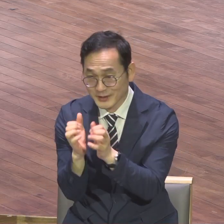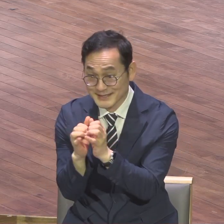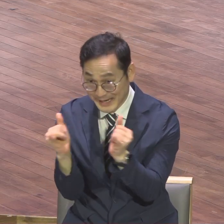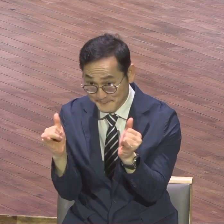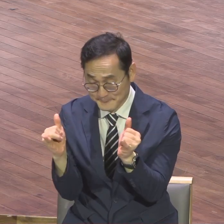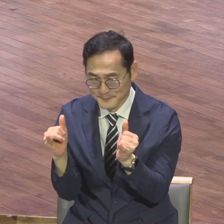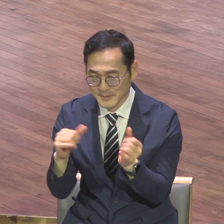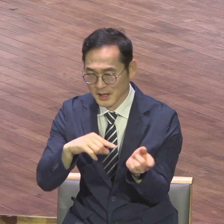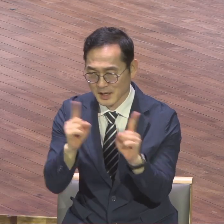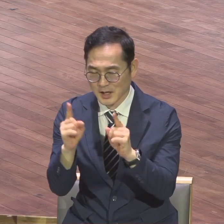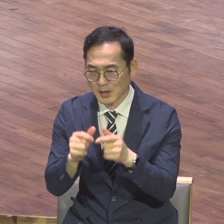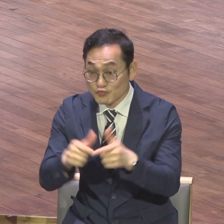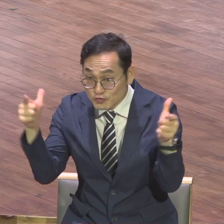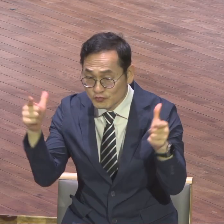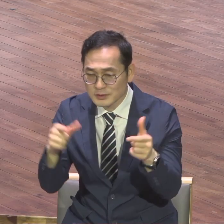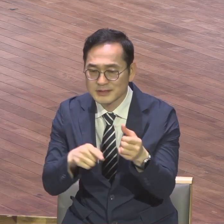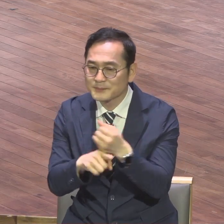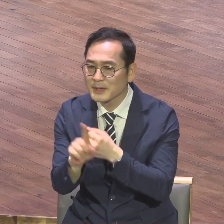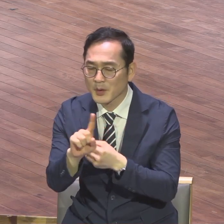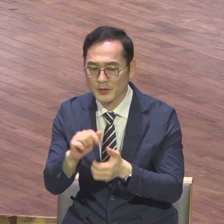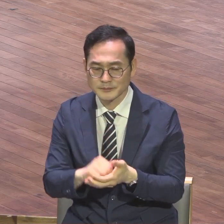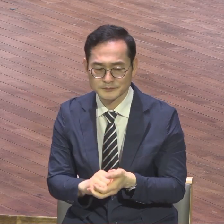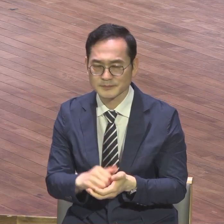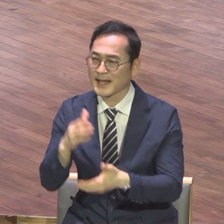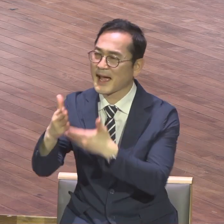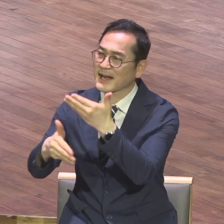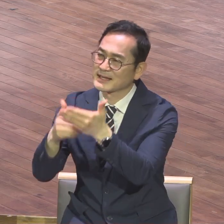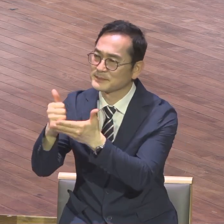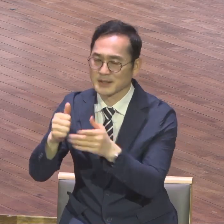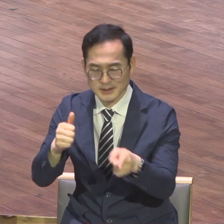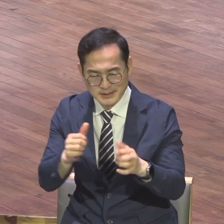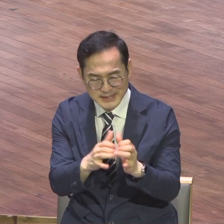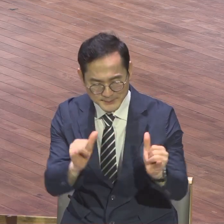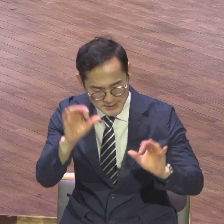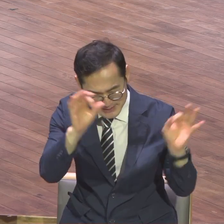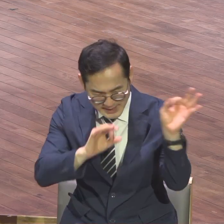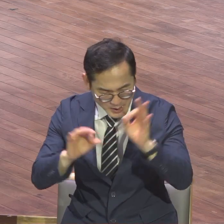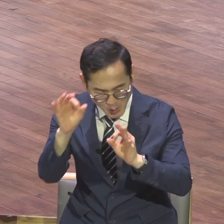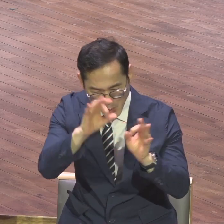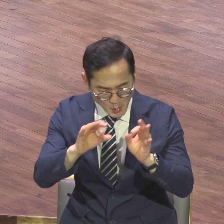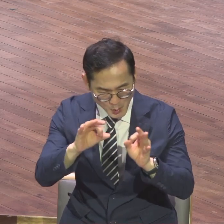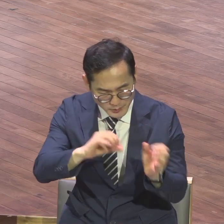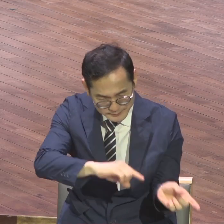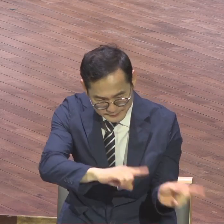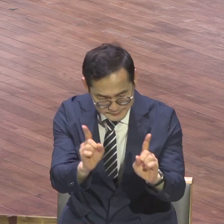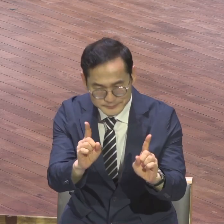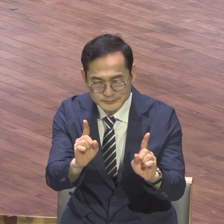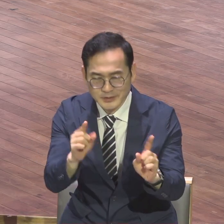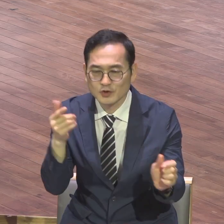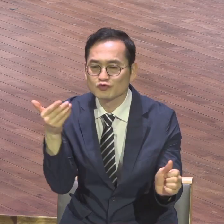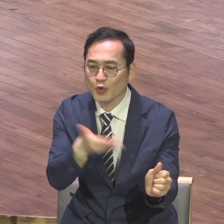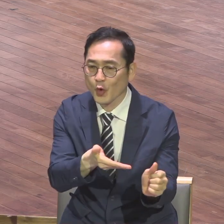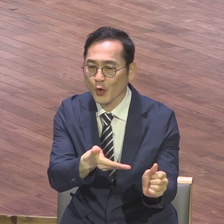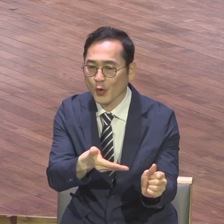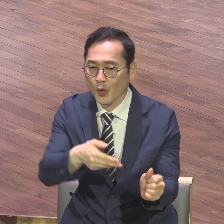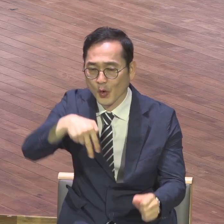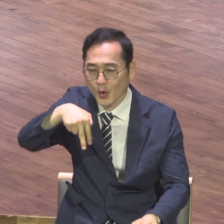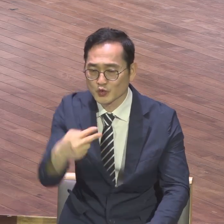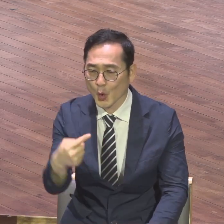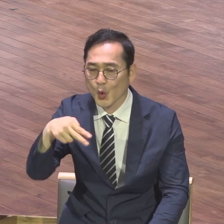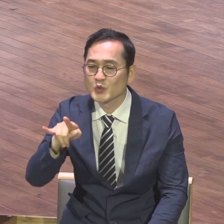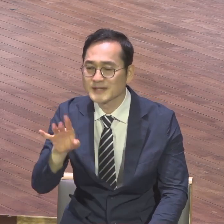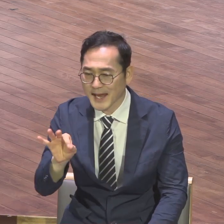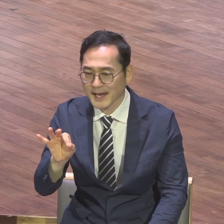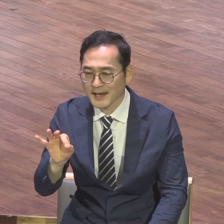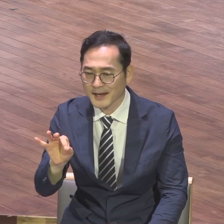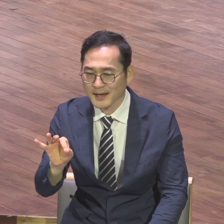말했어요. 하나님이 그의 백성들을 찾으시고 소생시키시고, 그래요. 소생시키시고